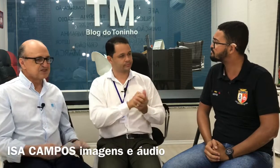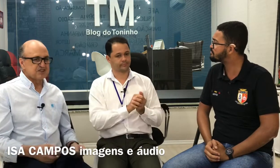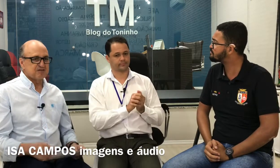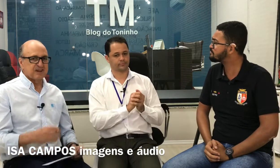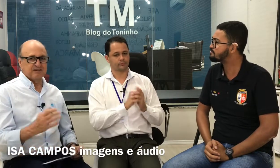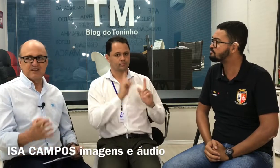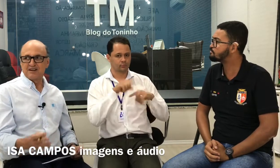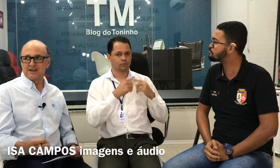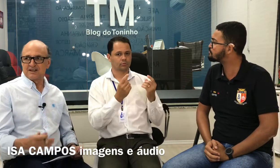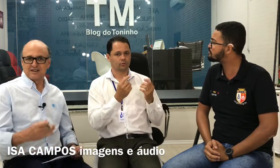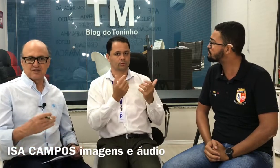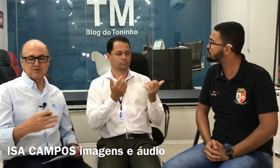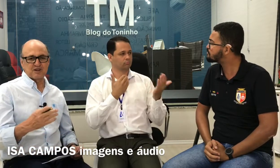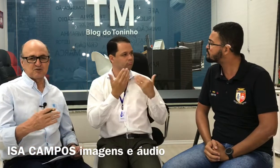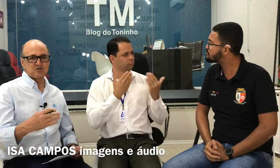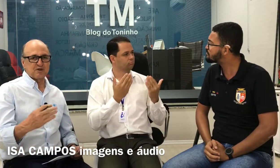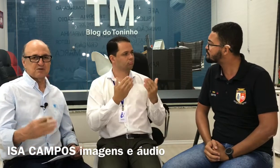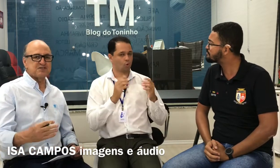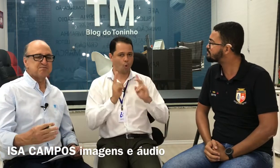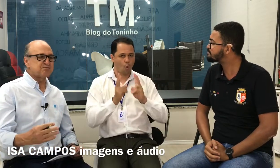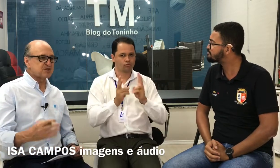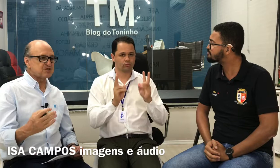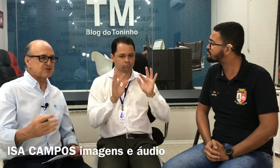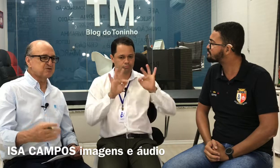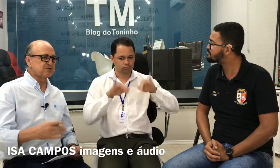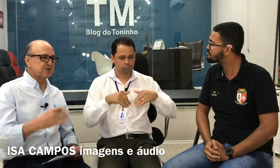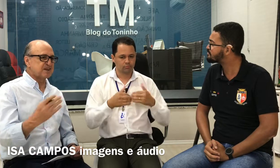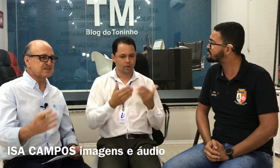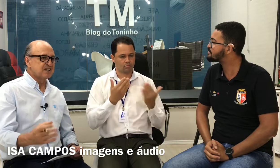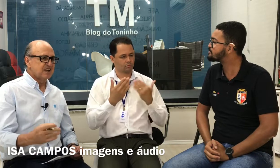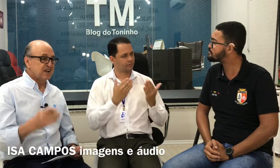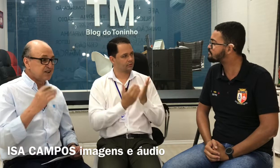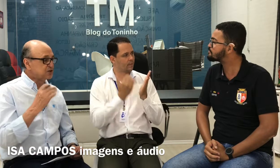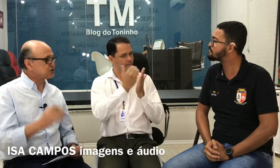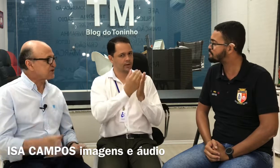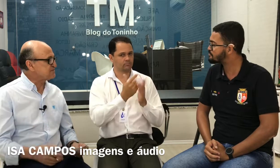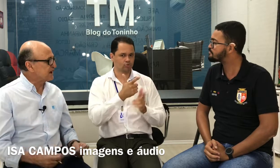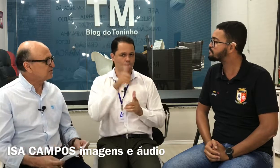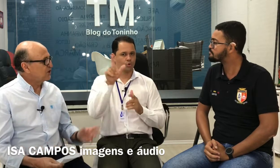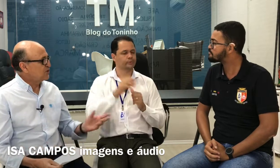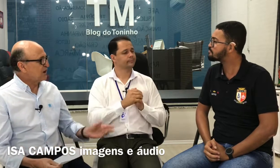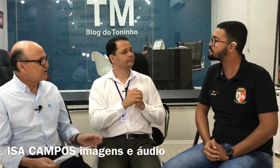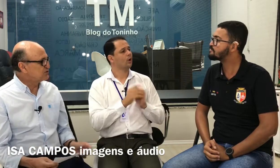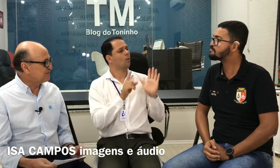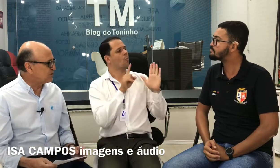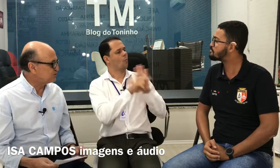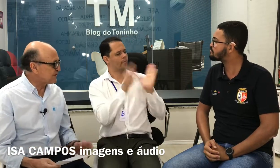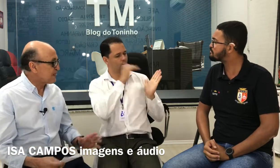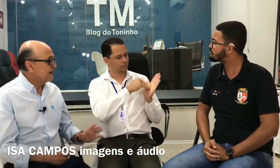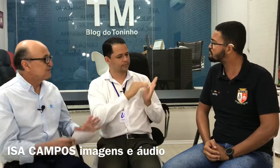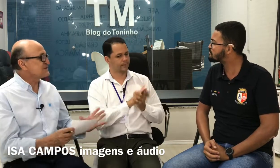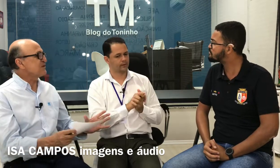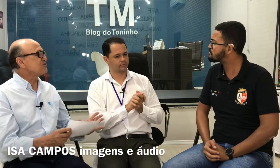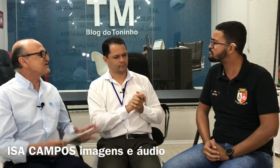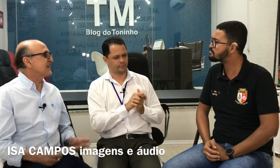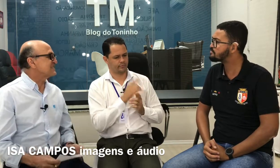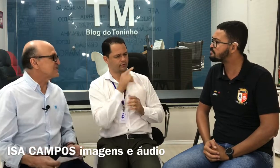vai continuar com esse assunto, mas em outro aspecto. Uma última pergunta. Você consegue se